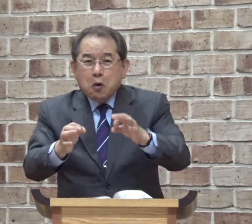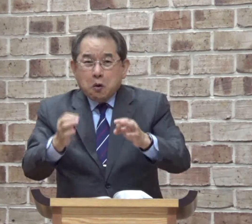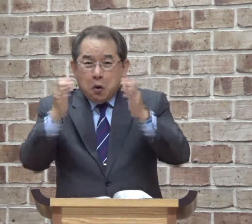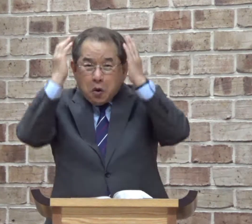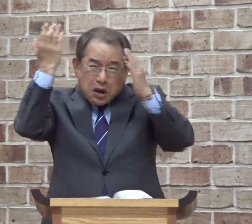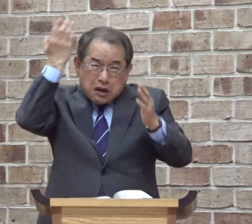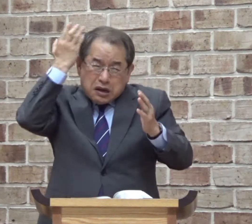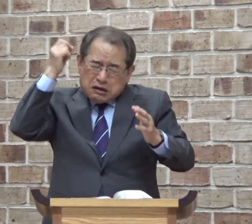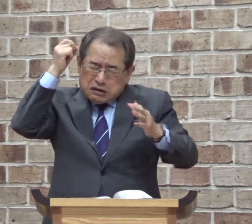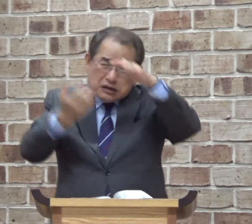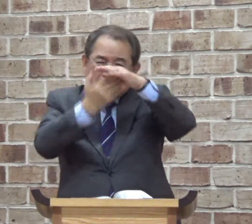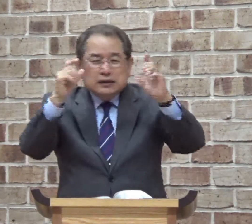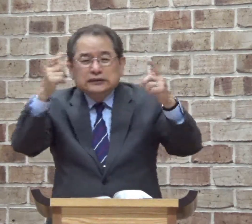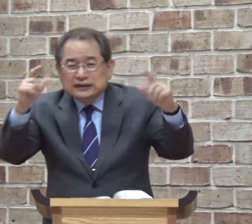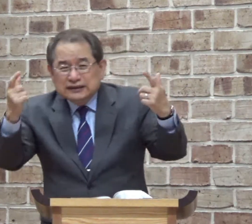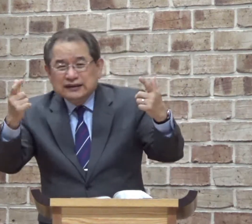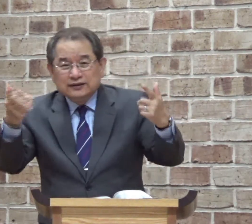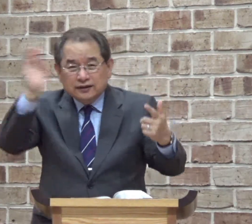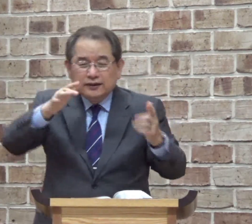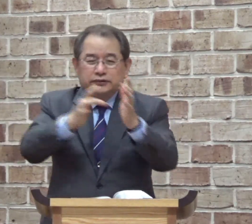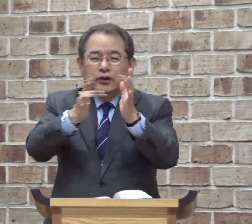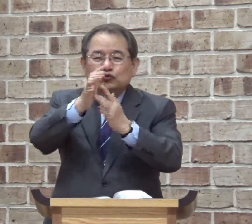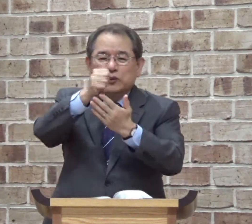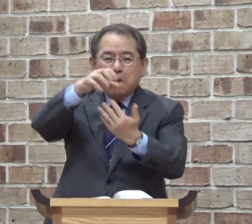교만한 자를 겸손하게 만드시고 그 제자들을 선택하실 때